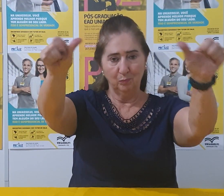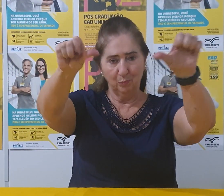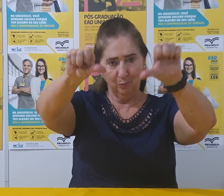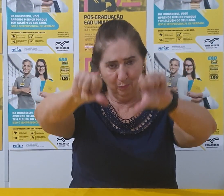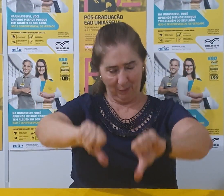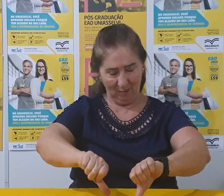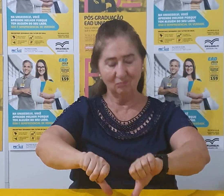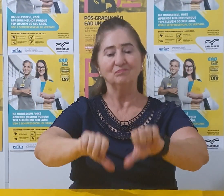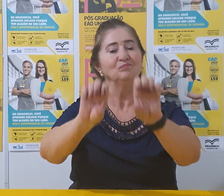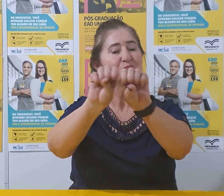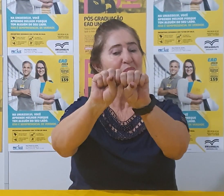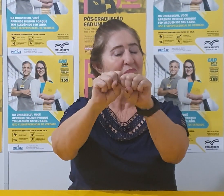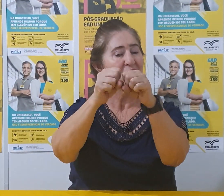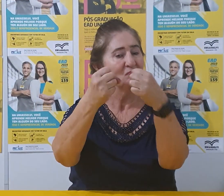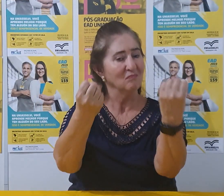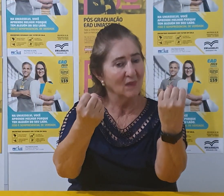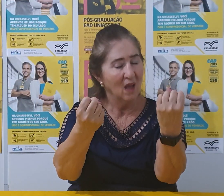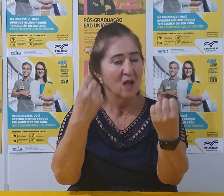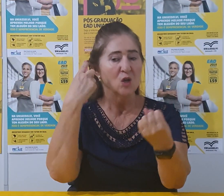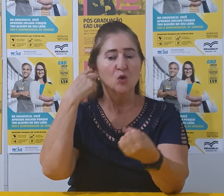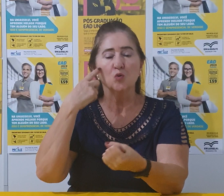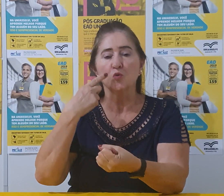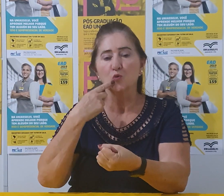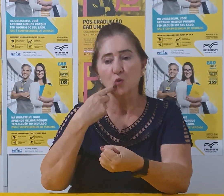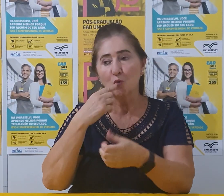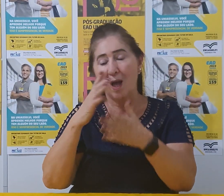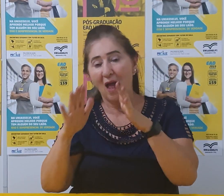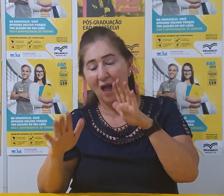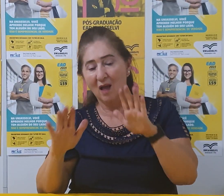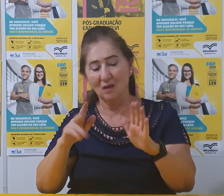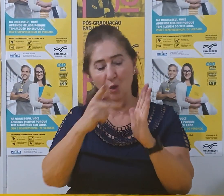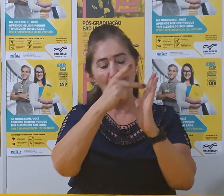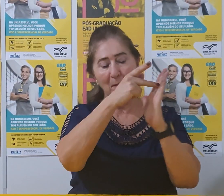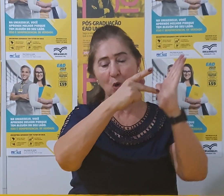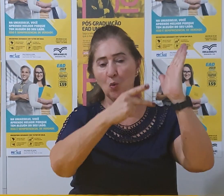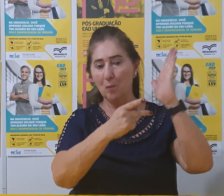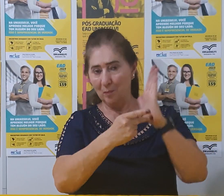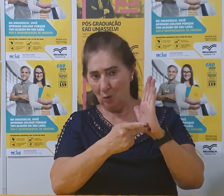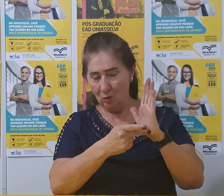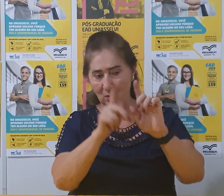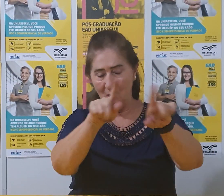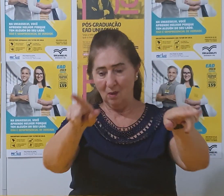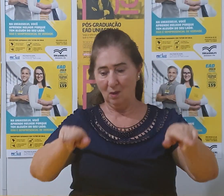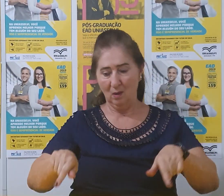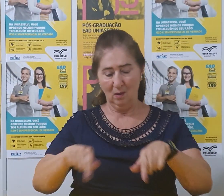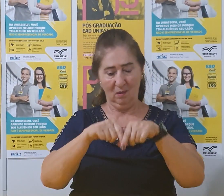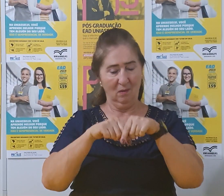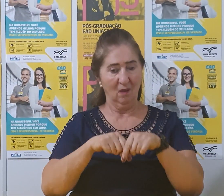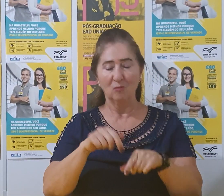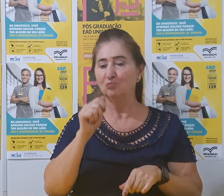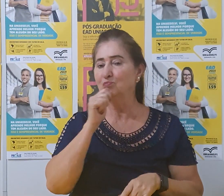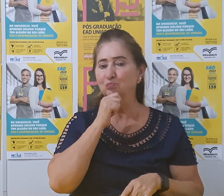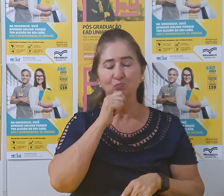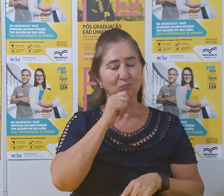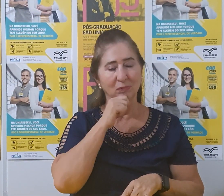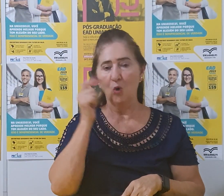Muitas vezes, as soluções propostas pelos docentes nas aulas não são atingidas pelo aluno, devido